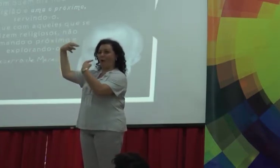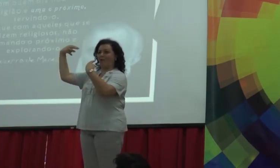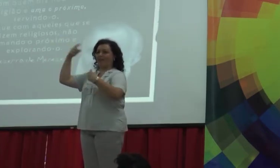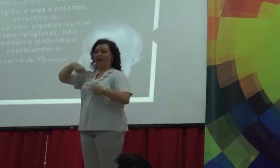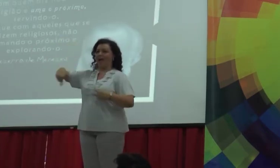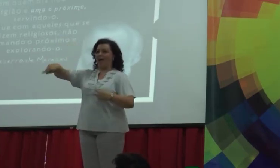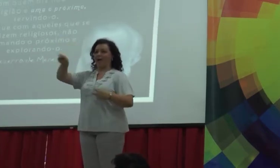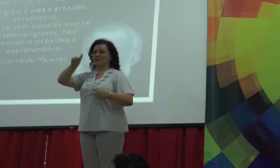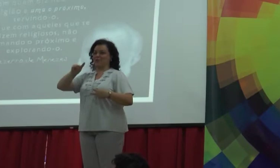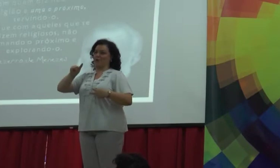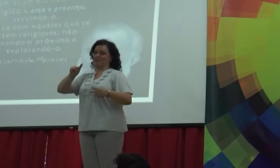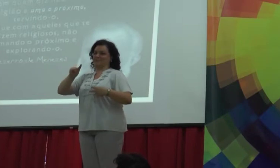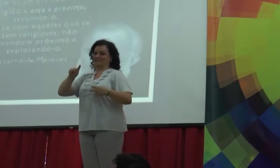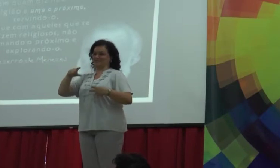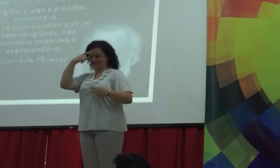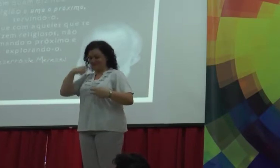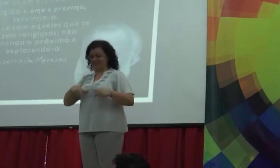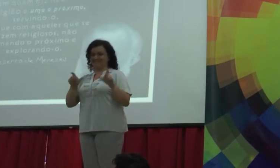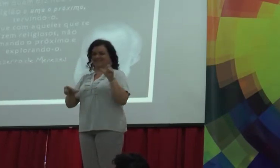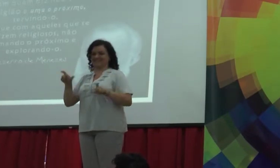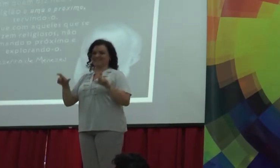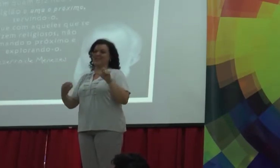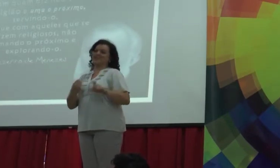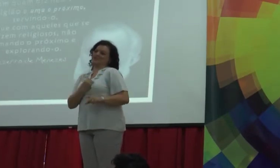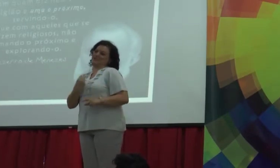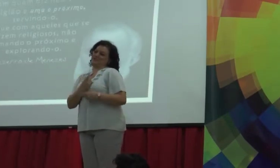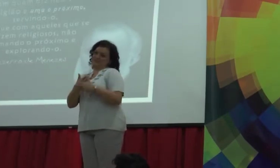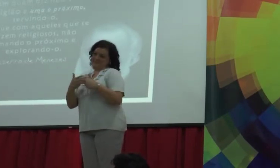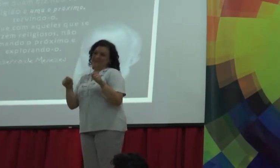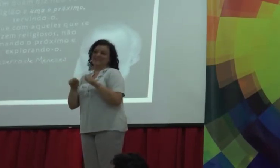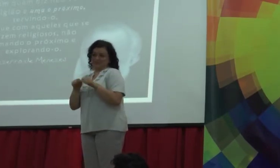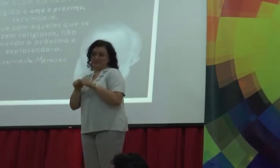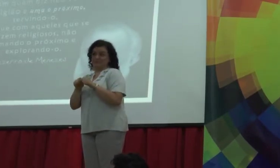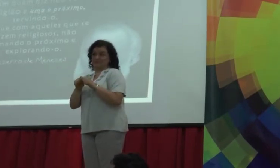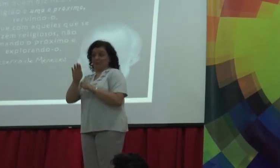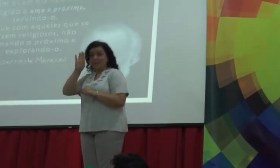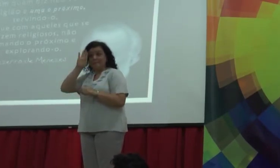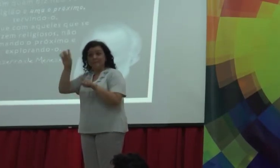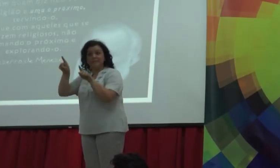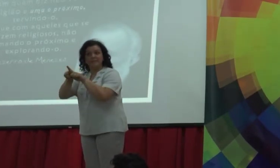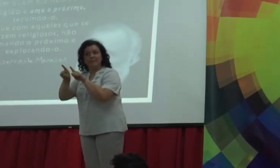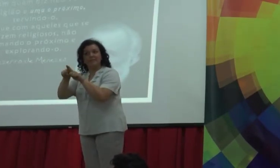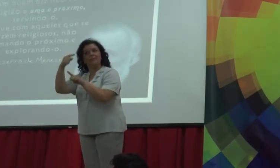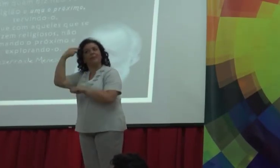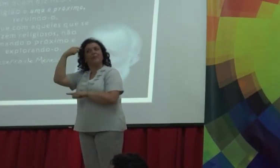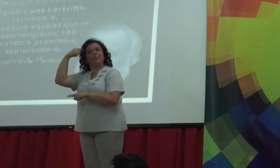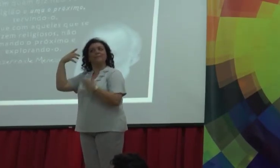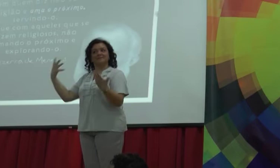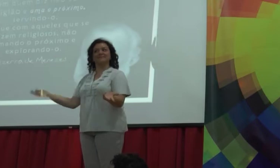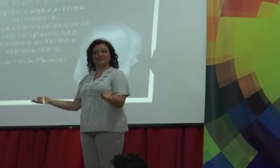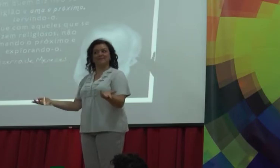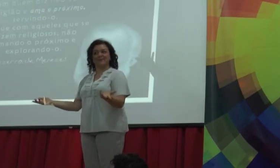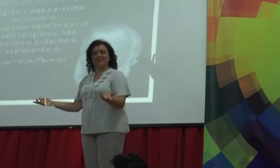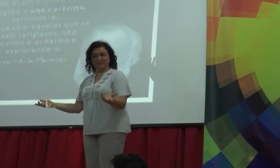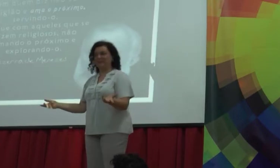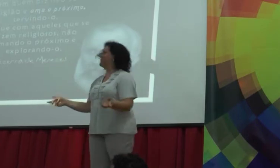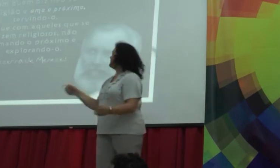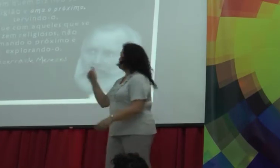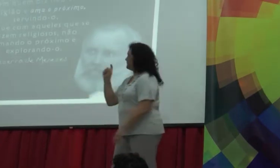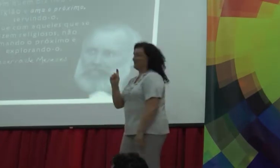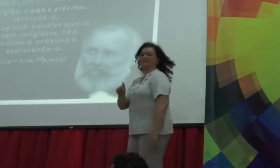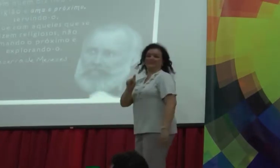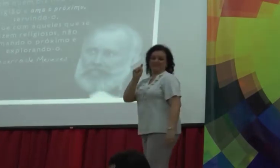espiritual está nos vendo. Né? As nossas atitudes, as nossas vidas, principalmente o nosso